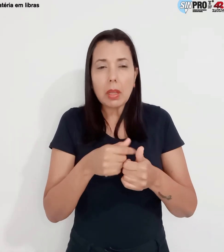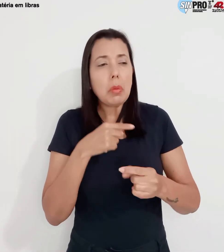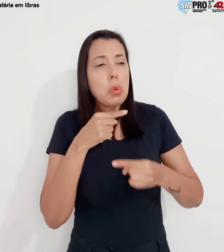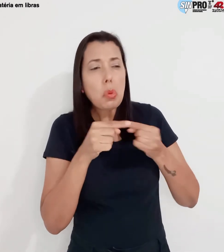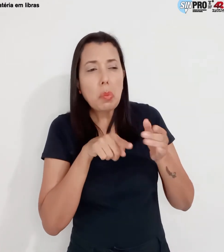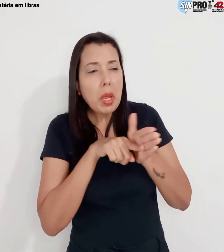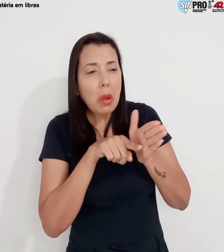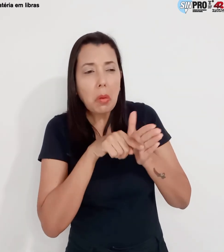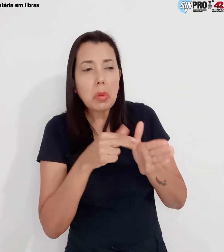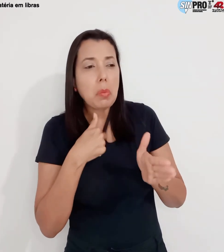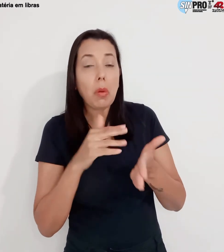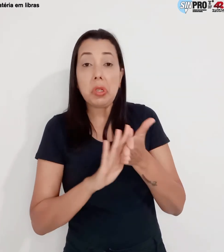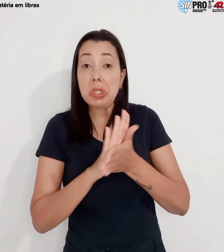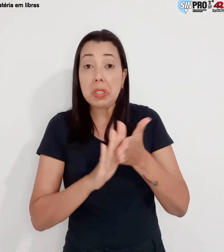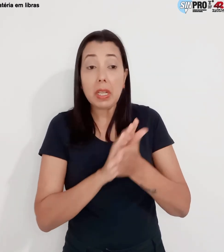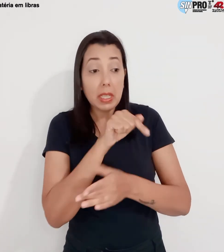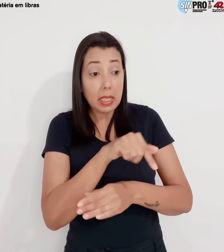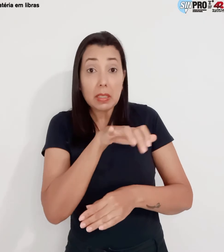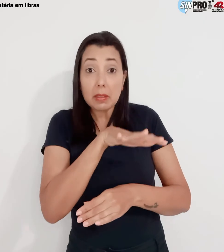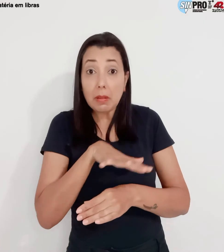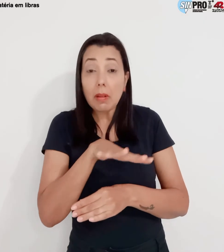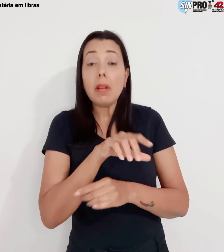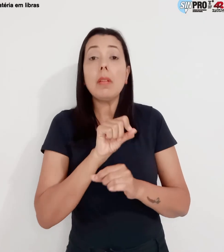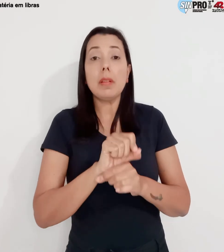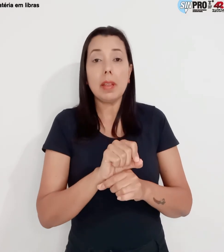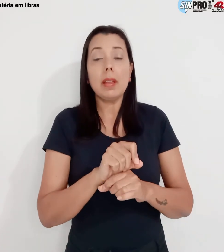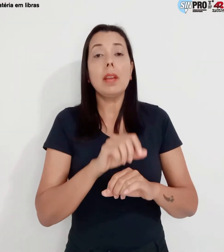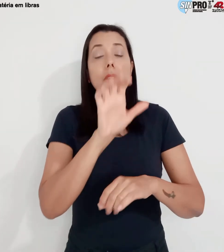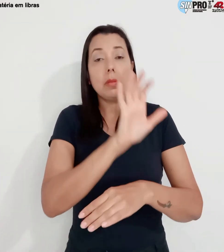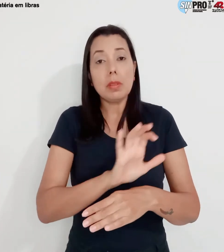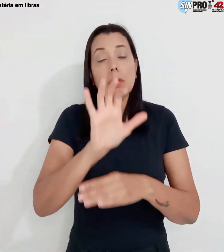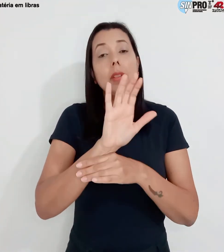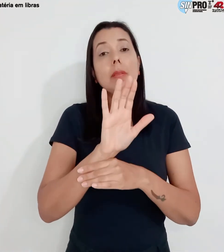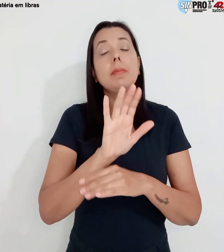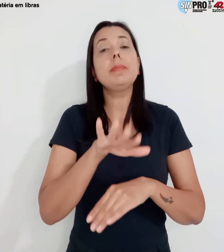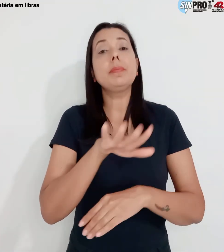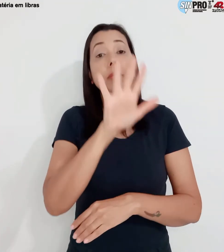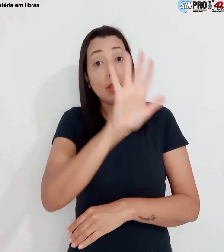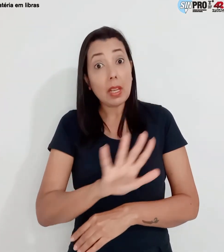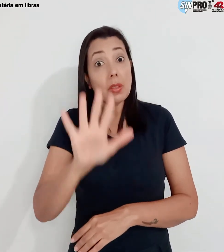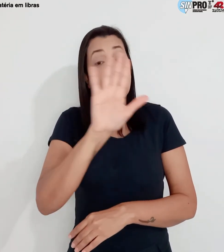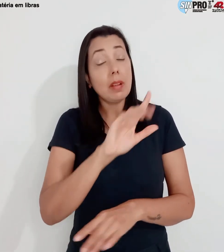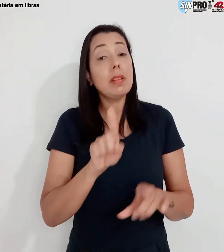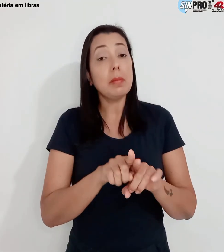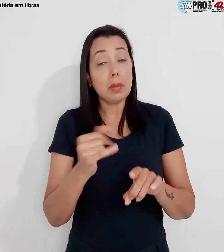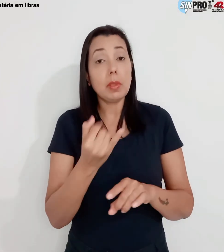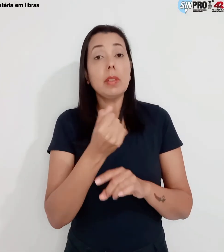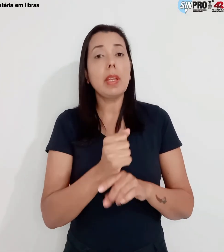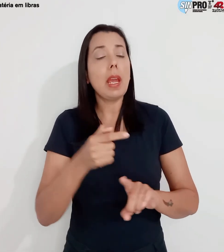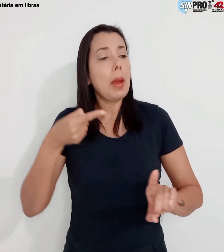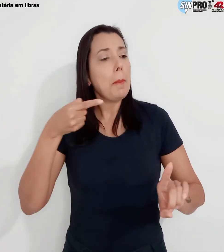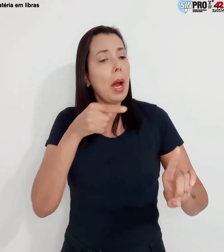questionar as mazelas desses setores no Estado Nacional, é importante